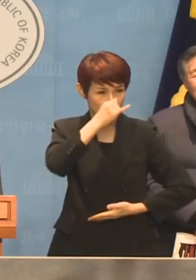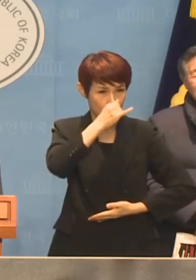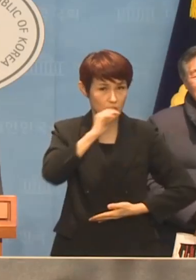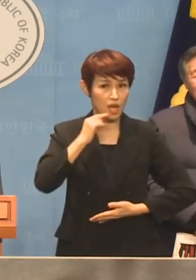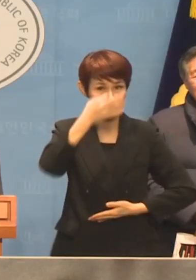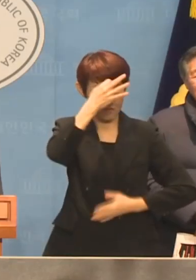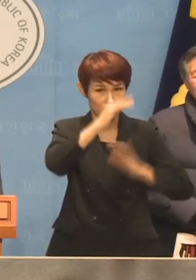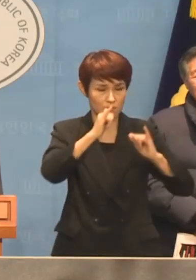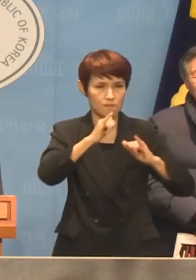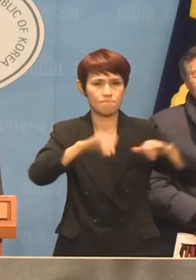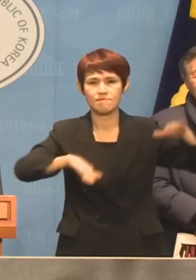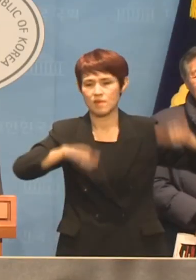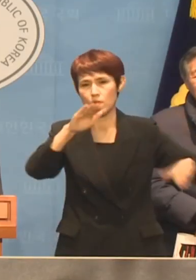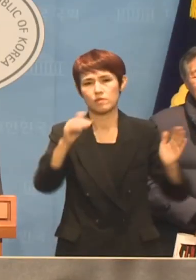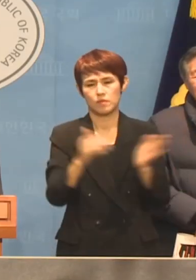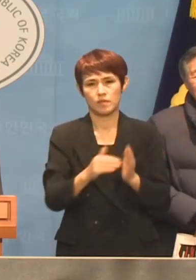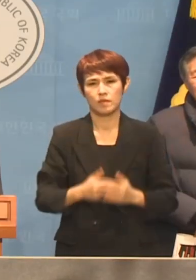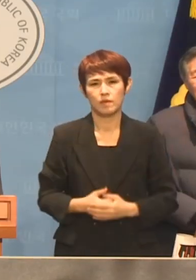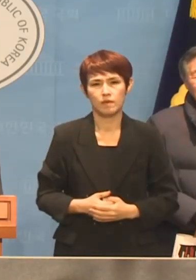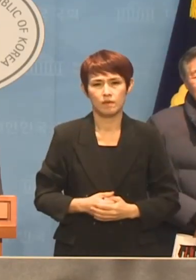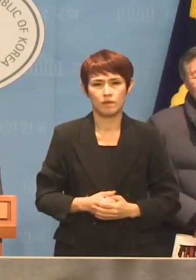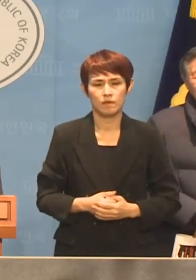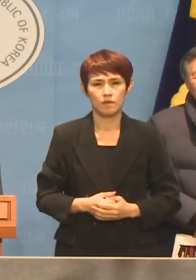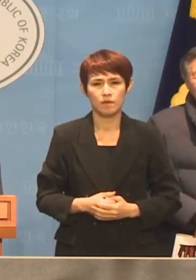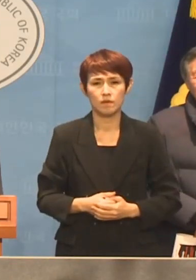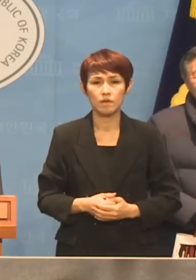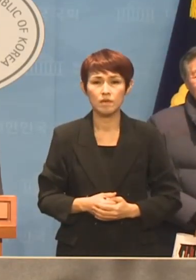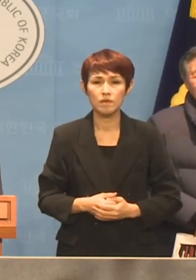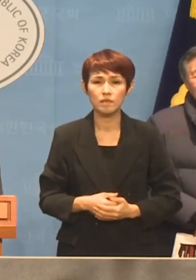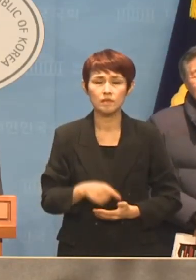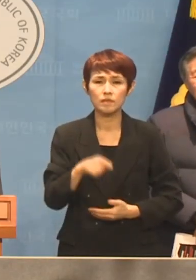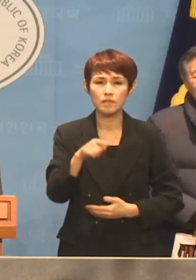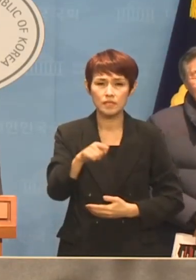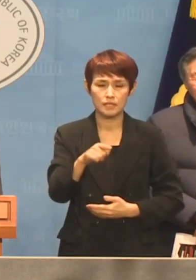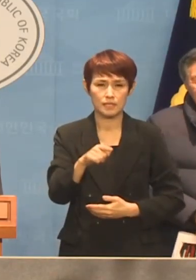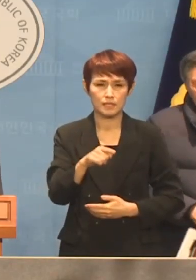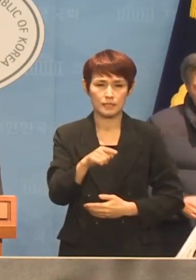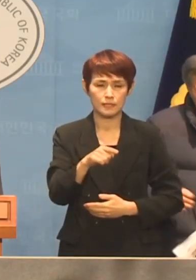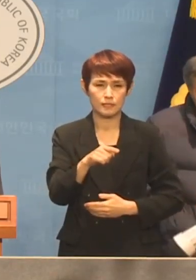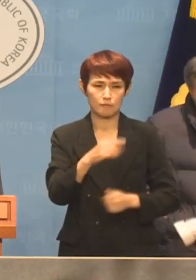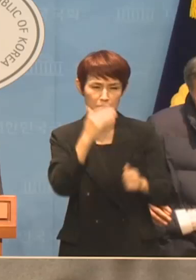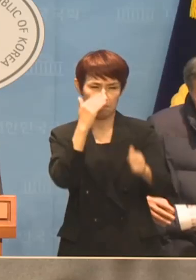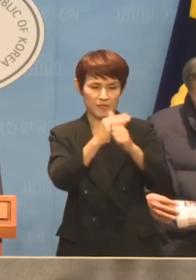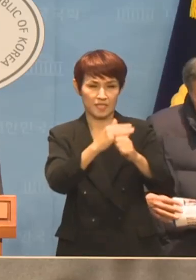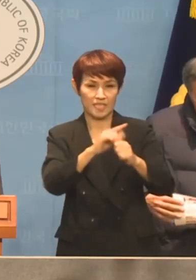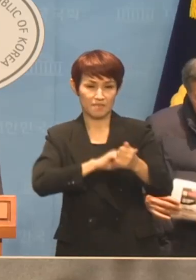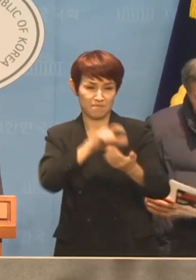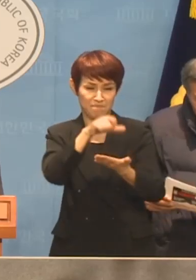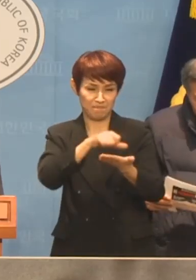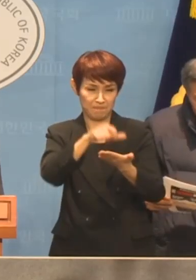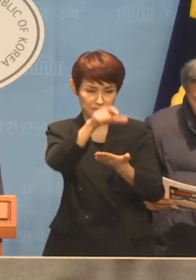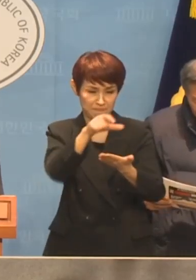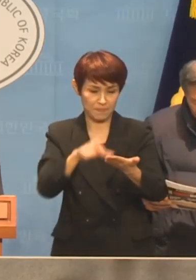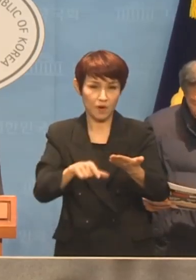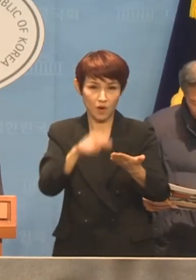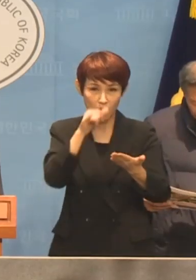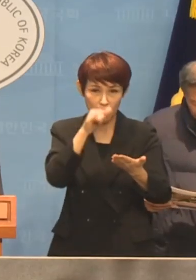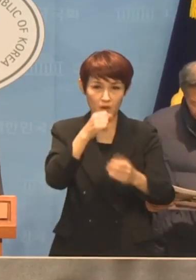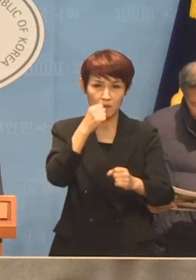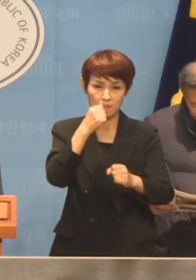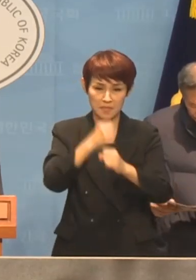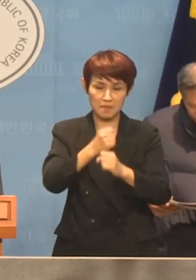배제합니다. 그리고 블랙리스트 국가범죄가 정교하게 실행될 수 있도록 입법권,